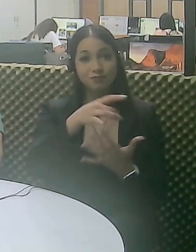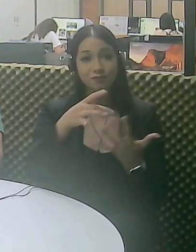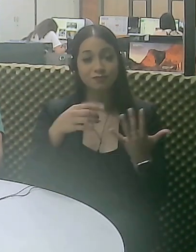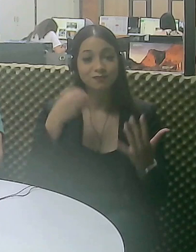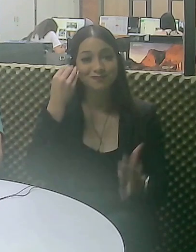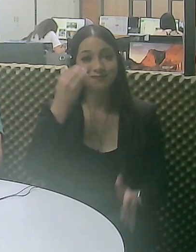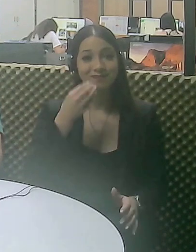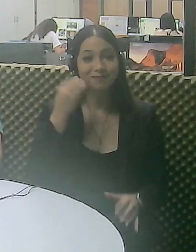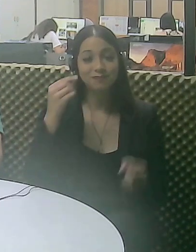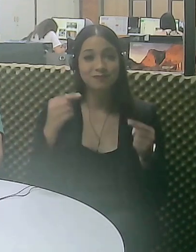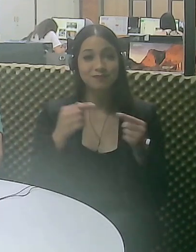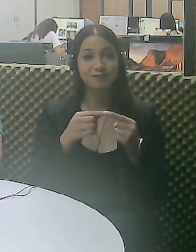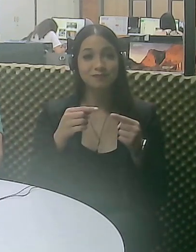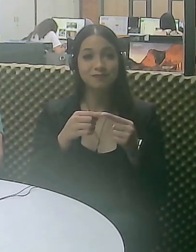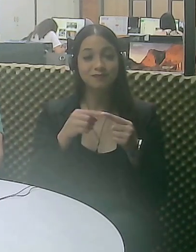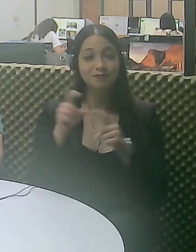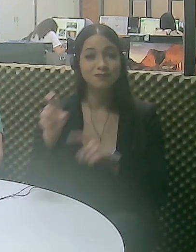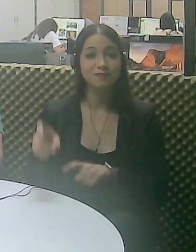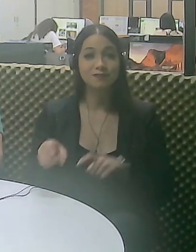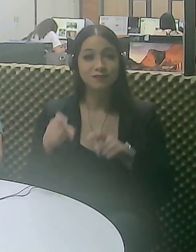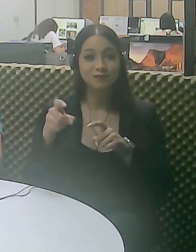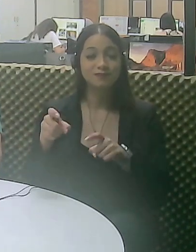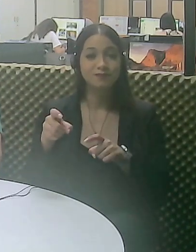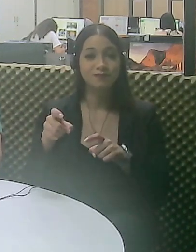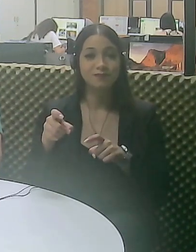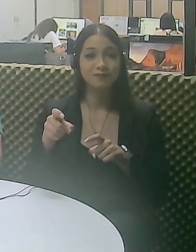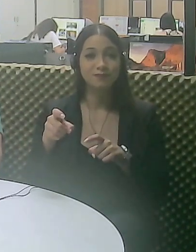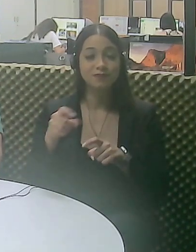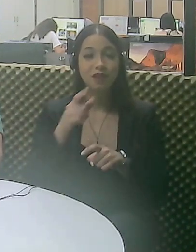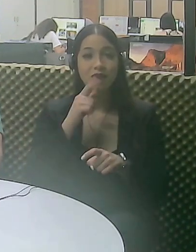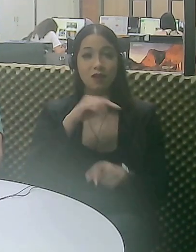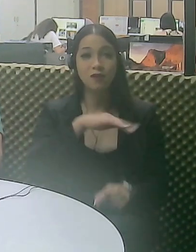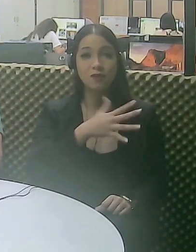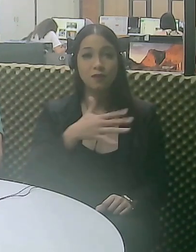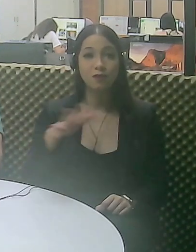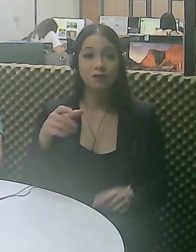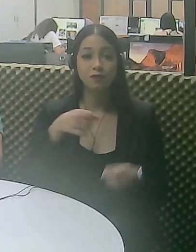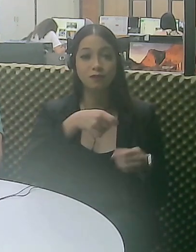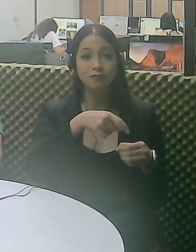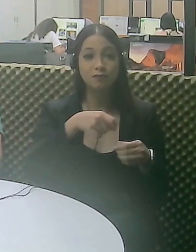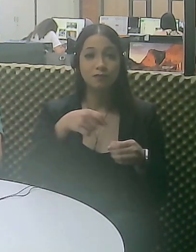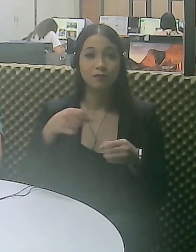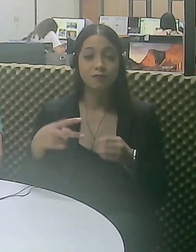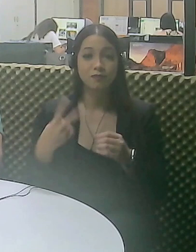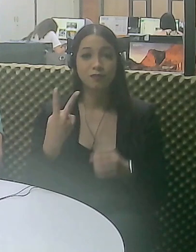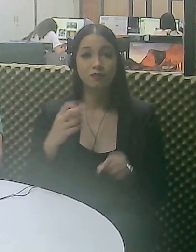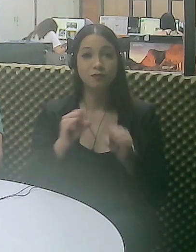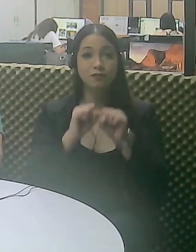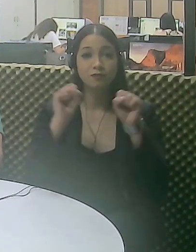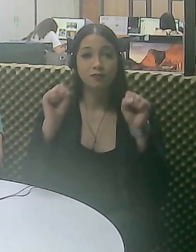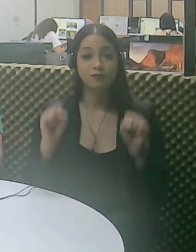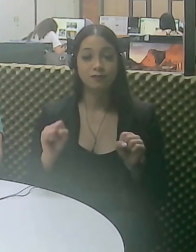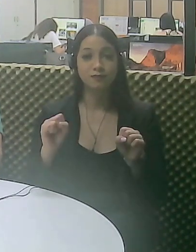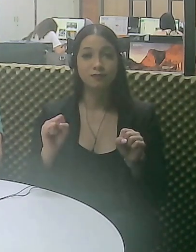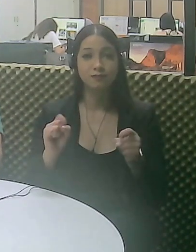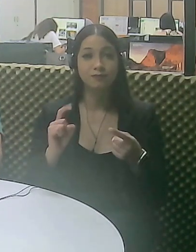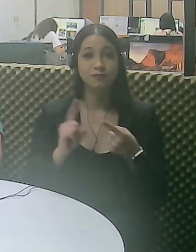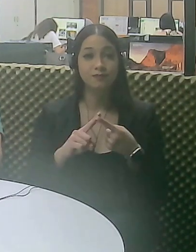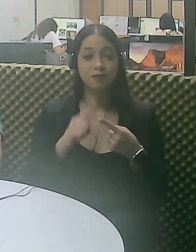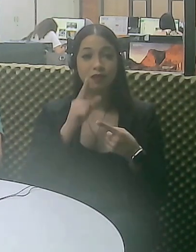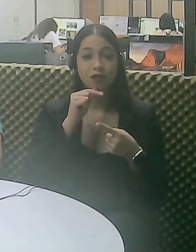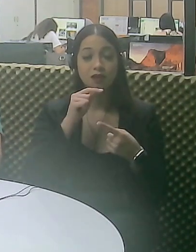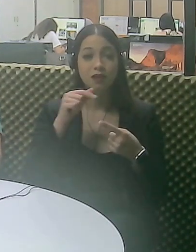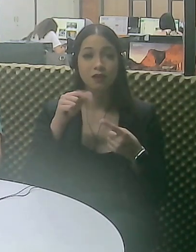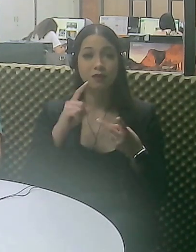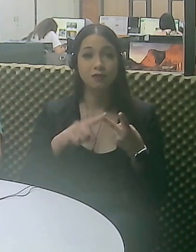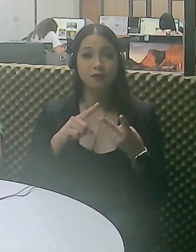experiências relacionadas ao campo. Na área de aquicultura, haverá detalhamento sobre dois sistemas de produção, aquaponia